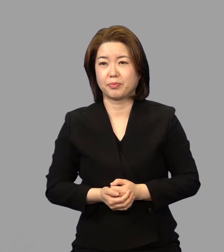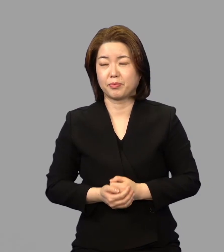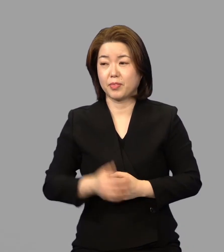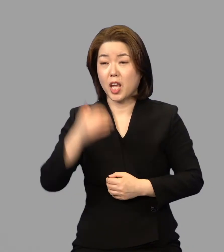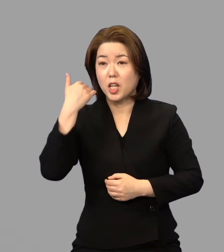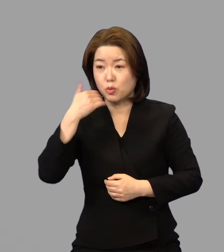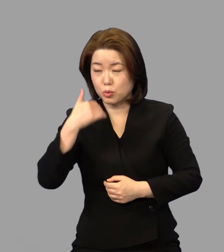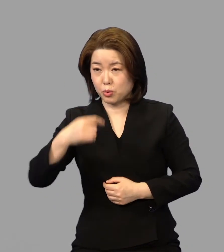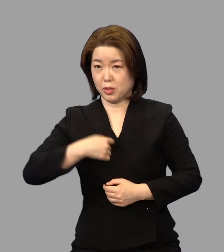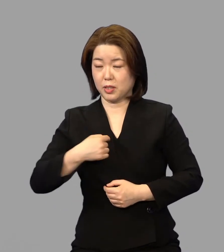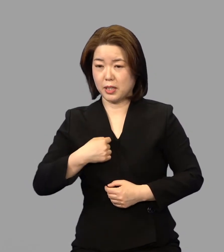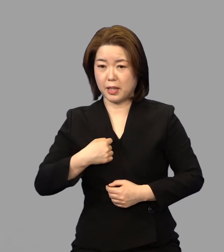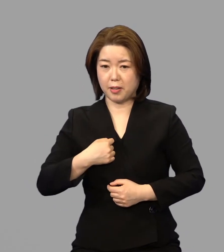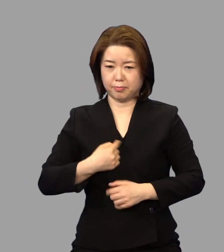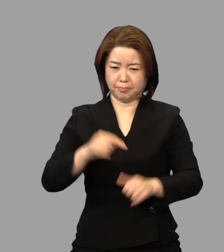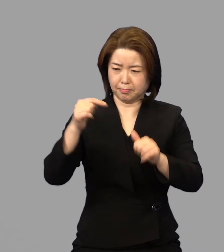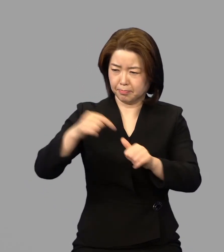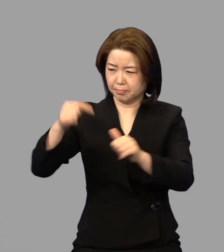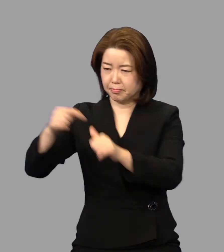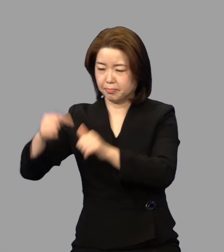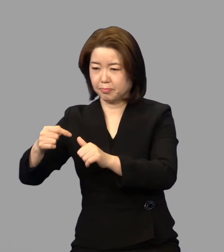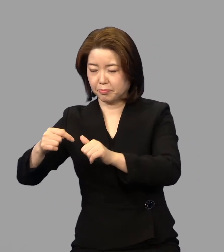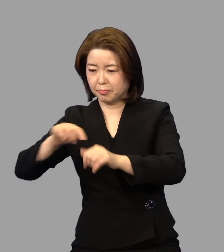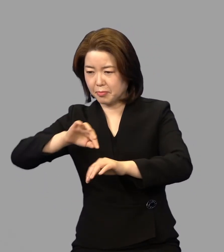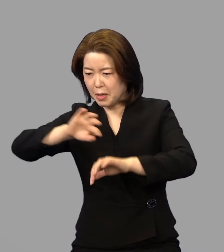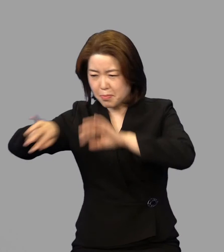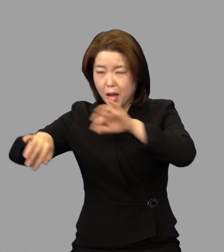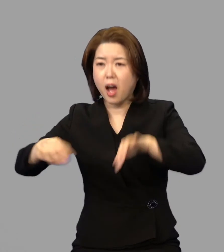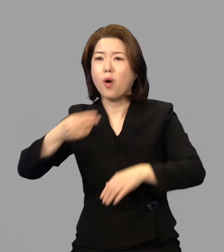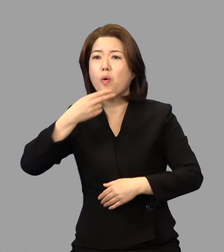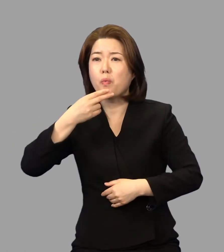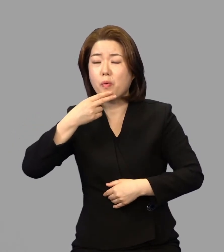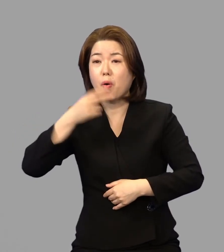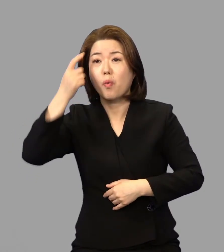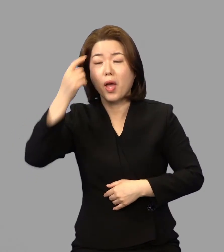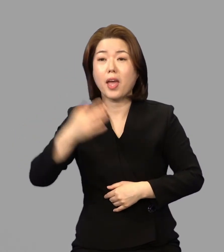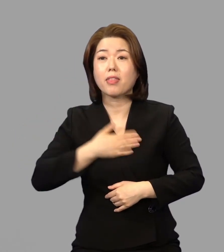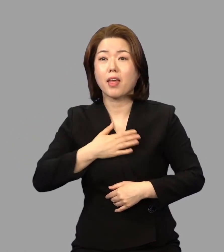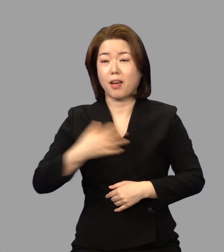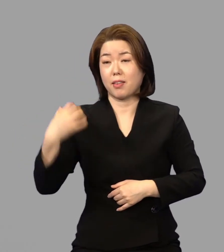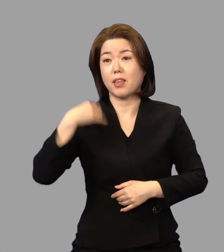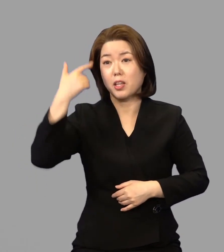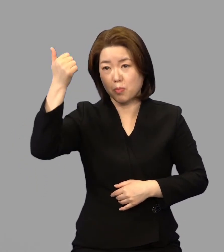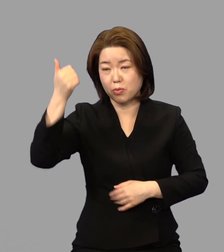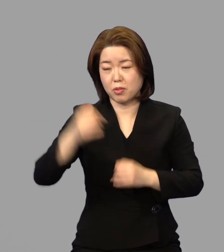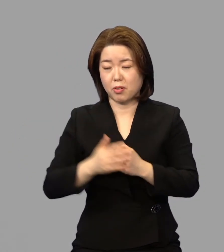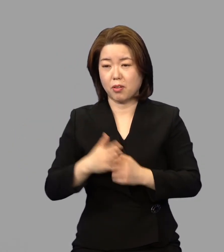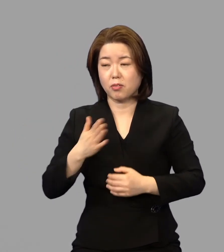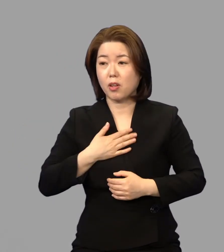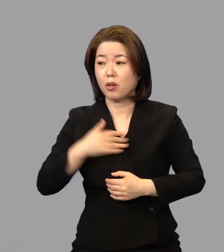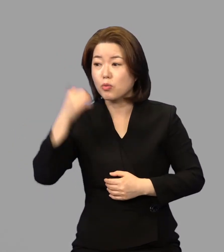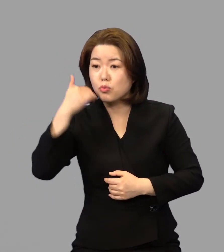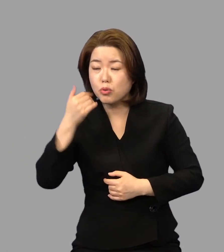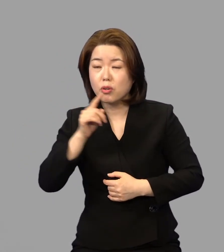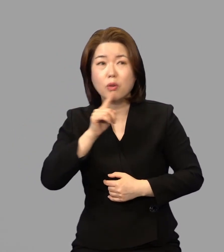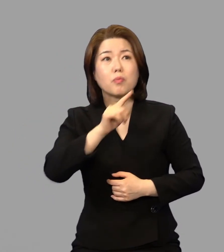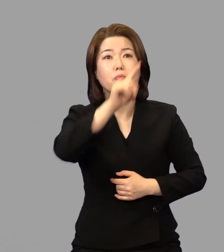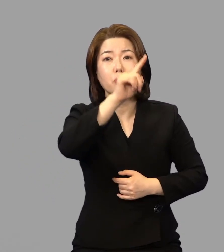누구도 저에게 이래라 저래라 간섭을 하지 않았어요. 담임 목사니까. 제가 누구에게 보고할 사람도